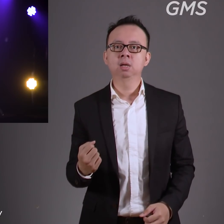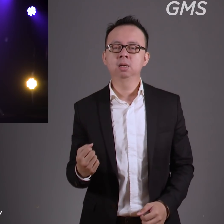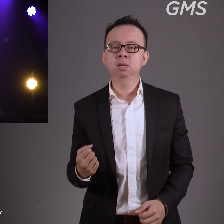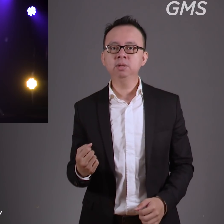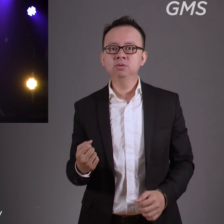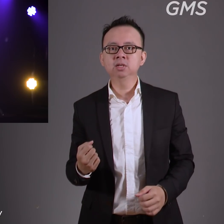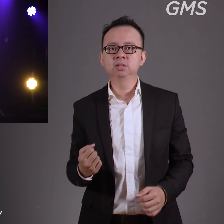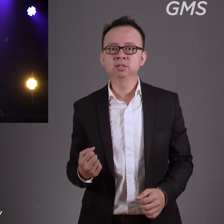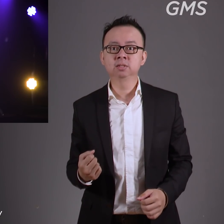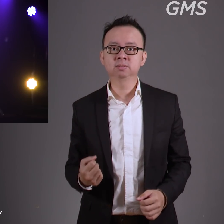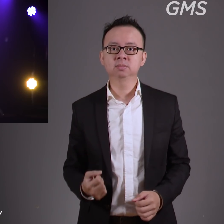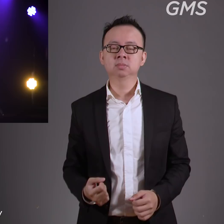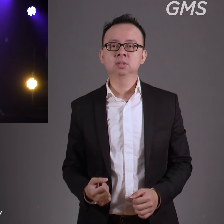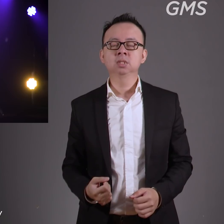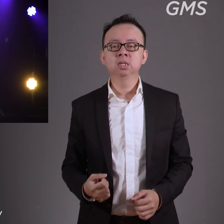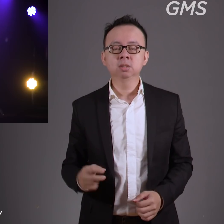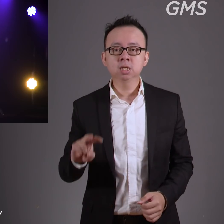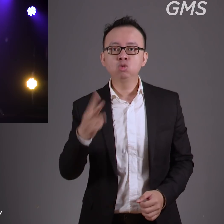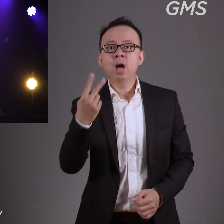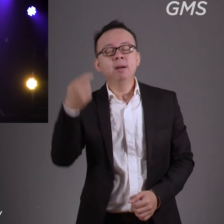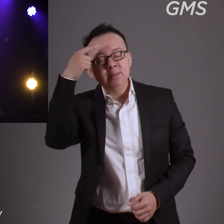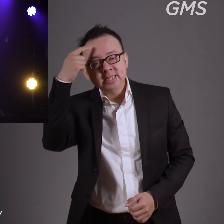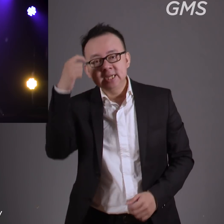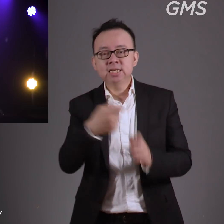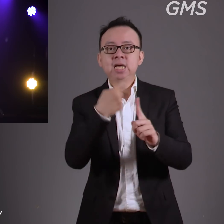Belajar dari Nuh, mendengar suara Roh Kudus.